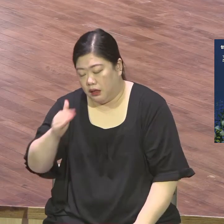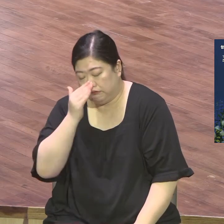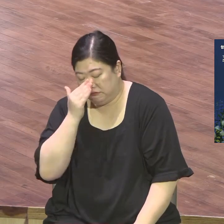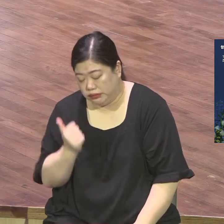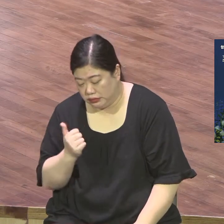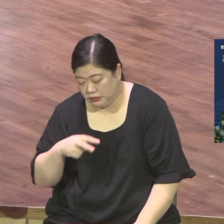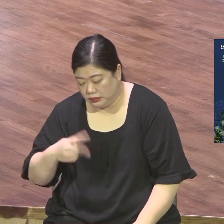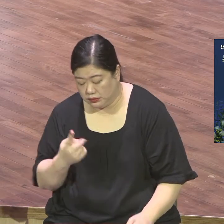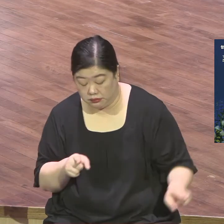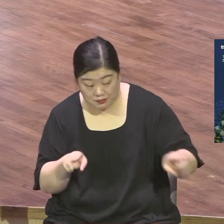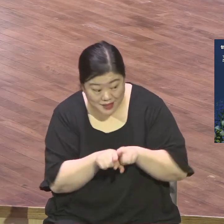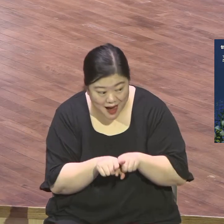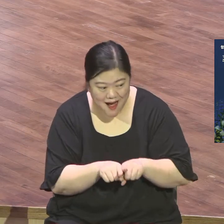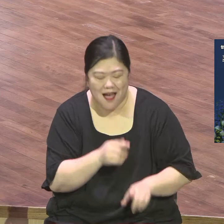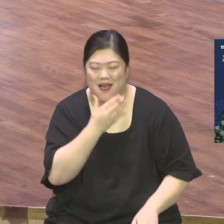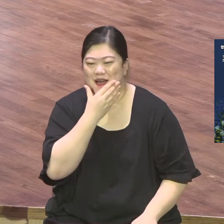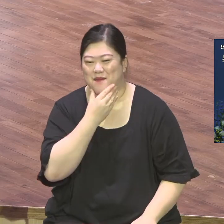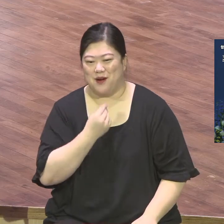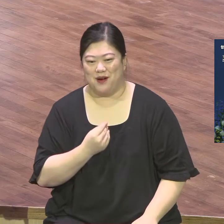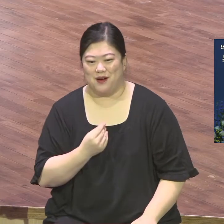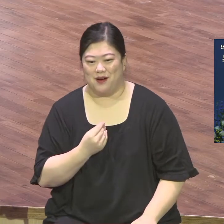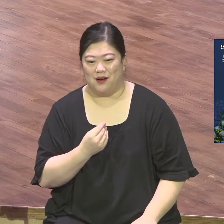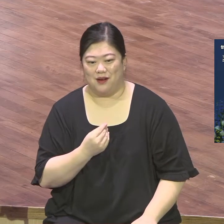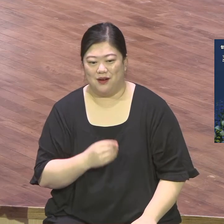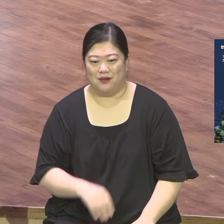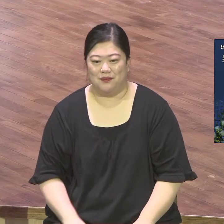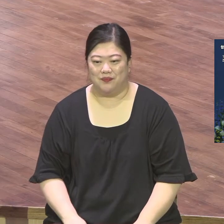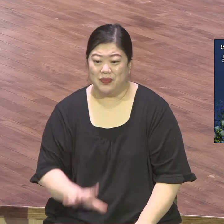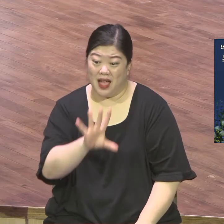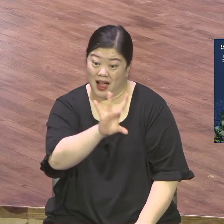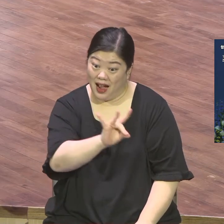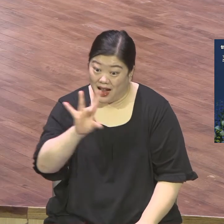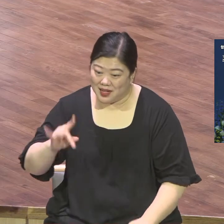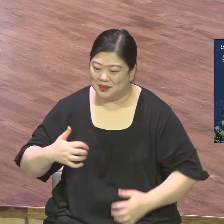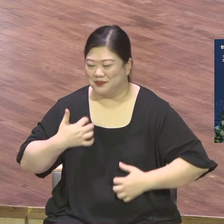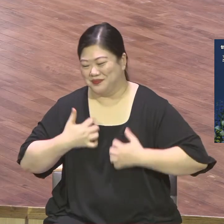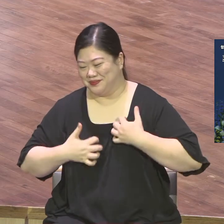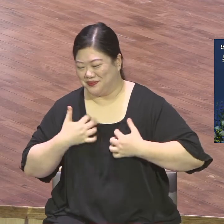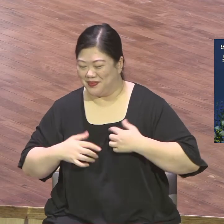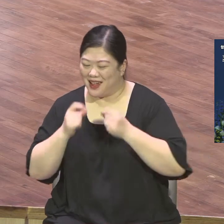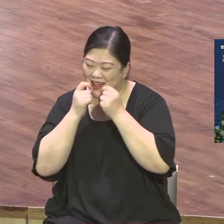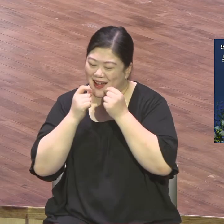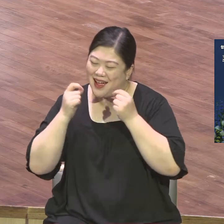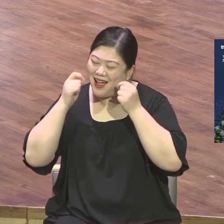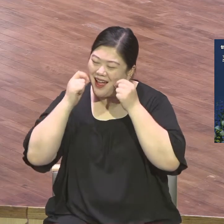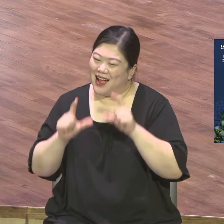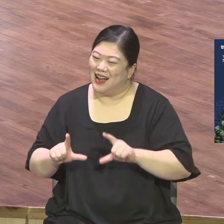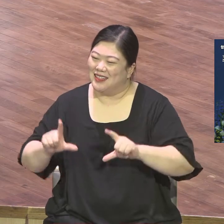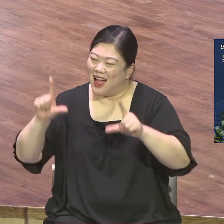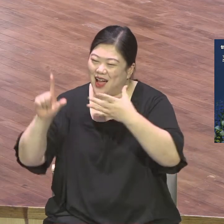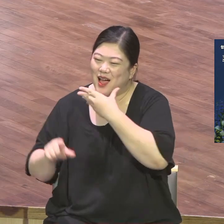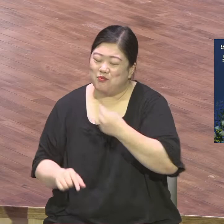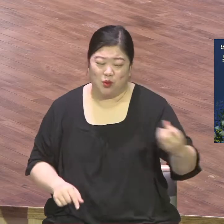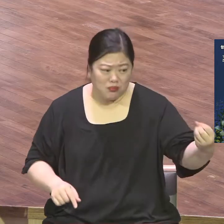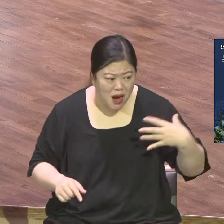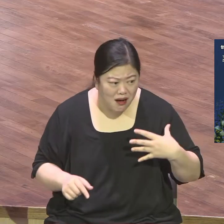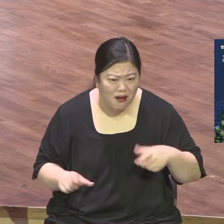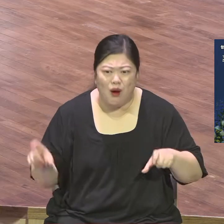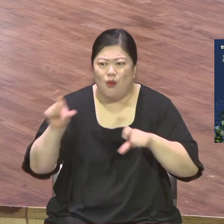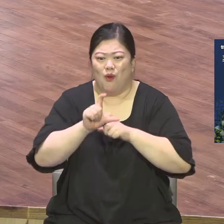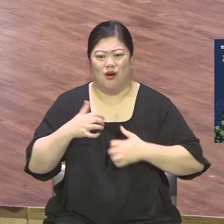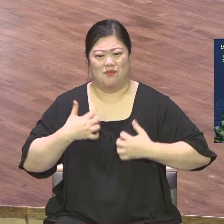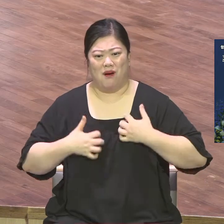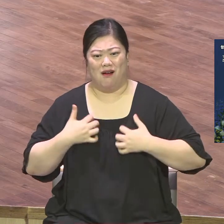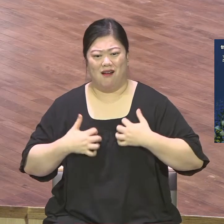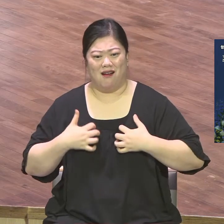함께 간다면 좋겠네. 때론 즐거움에 웃음 짓는 나날이어서 행복하다고 말해주겠네.